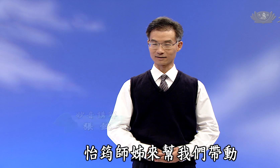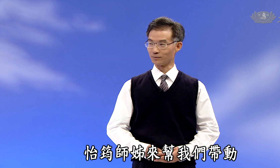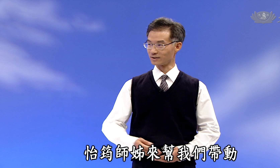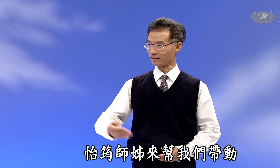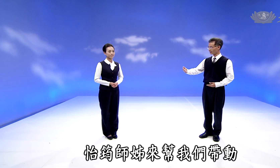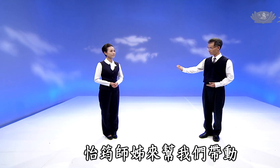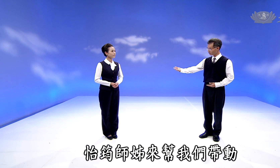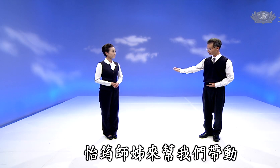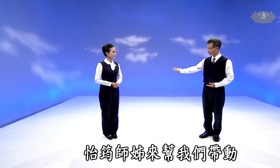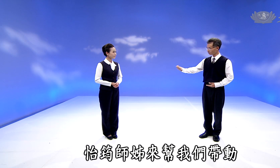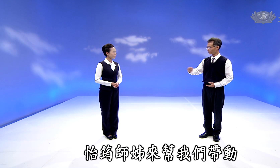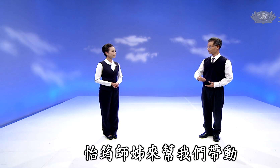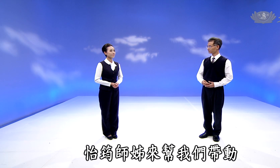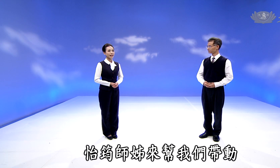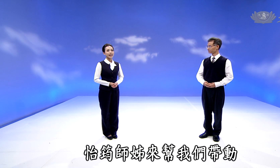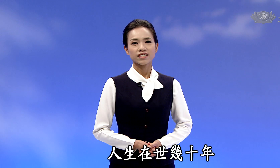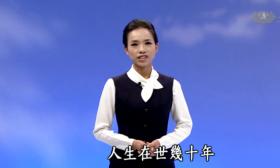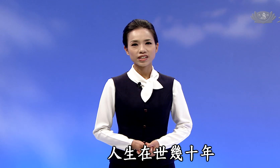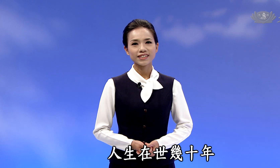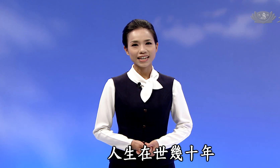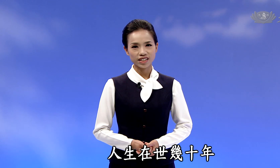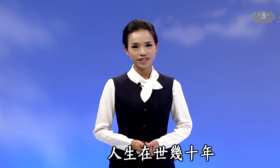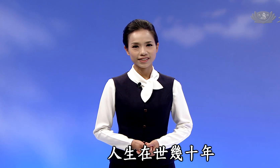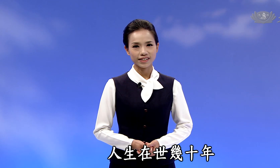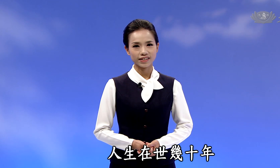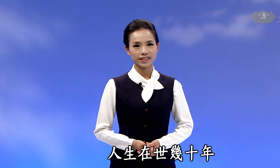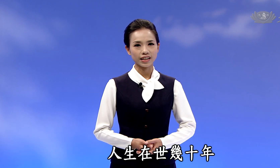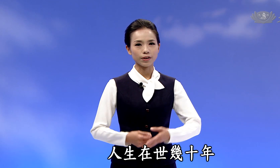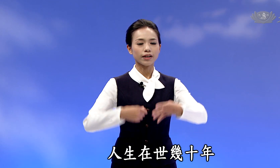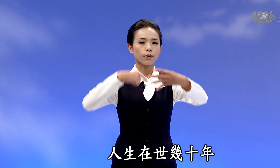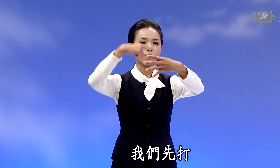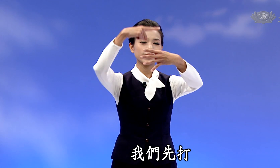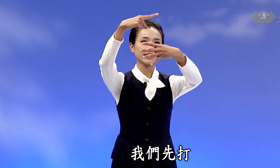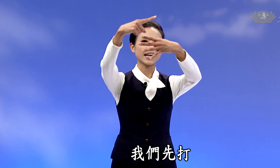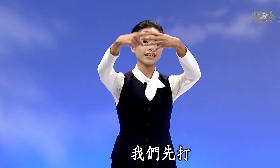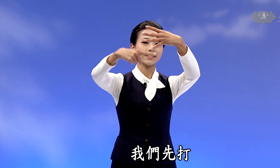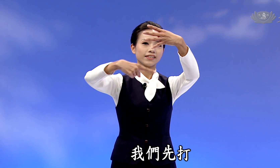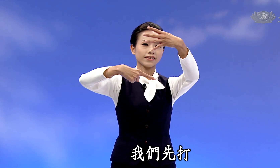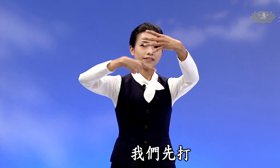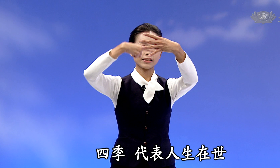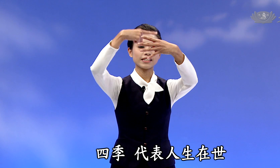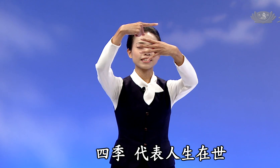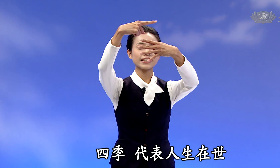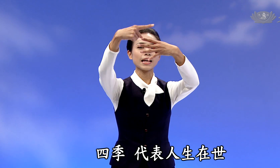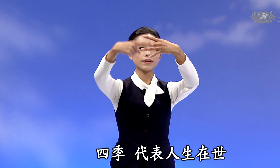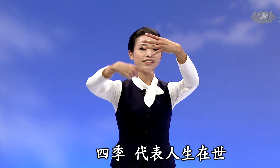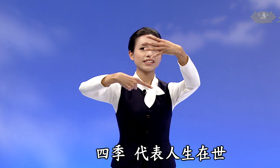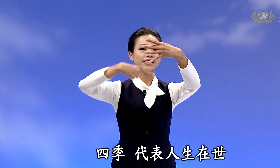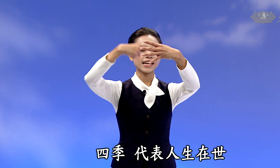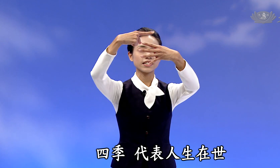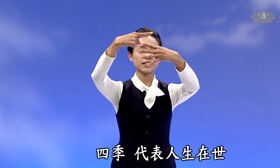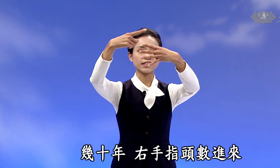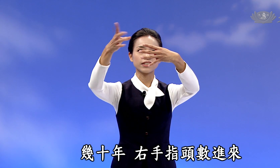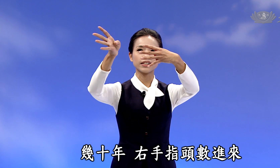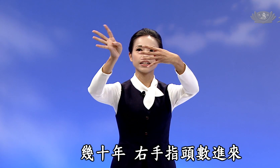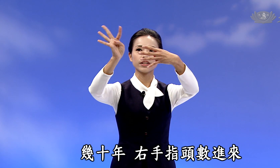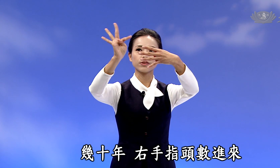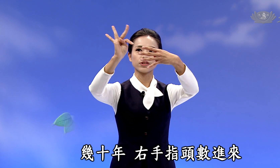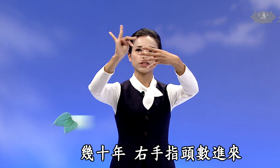韵师姐来帮我们带动。 人生在世几十年，我们先打世纪代表人生在世几十年的，用手指头